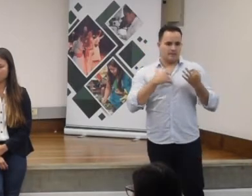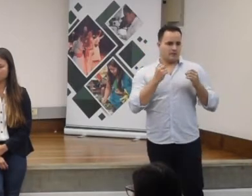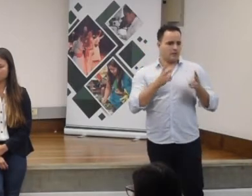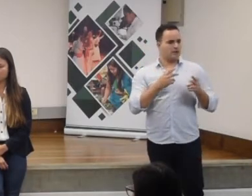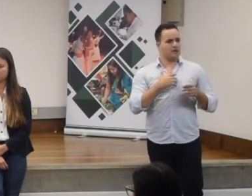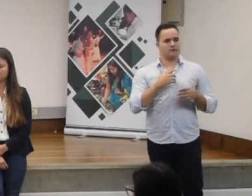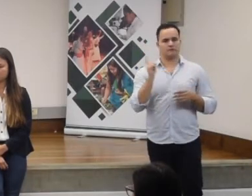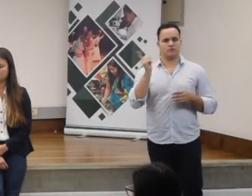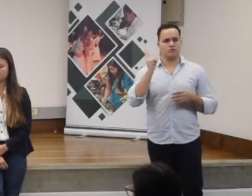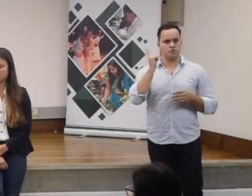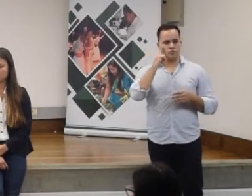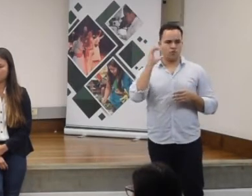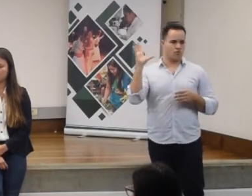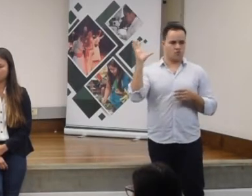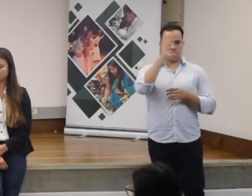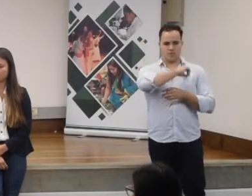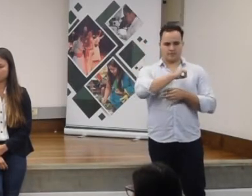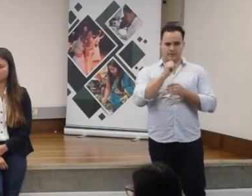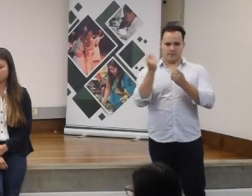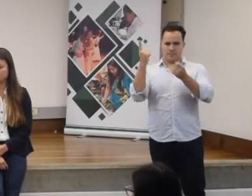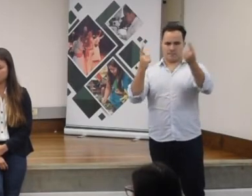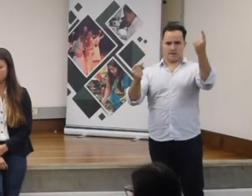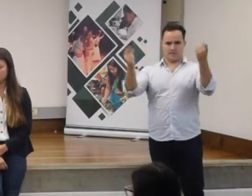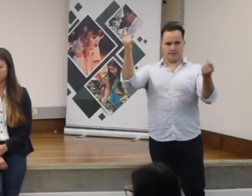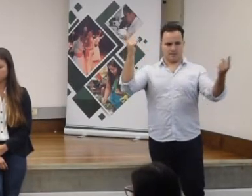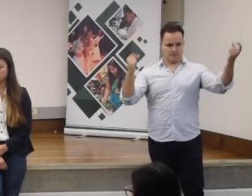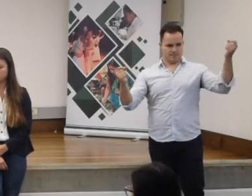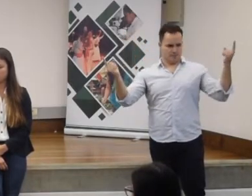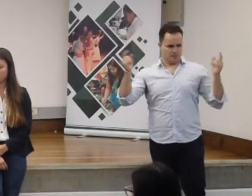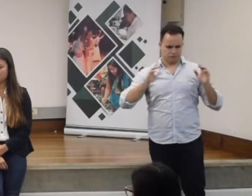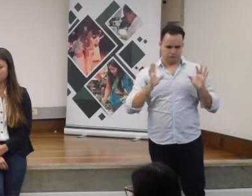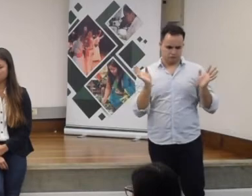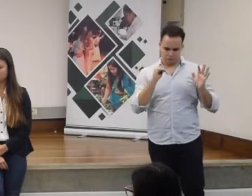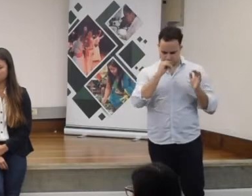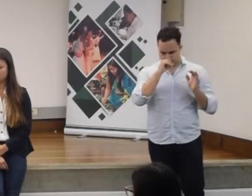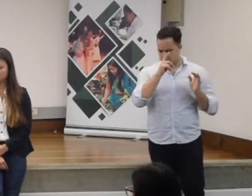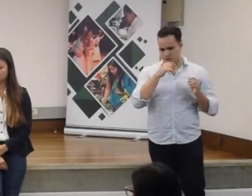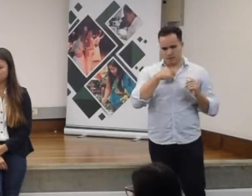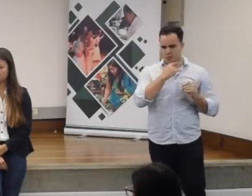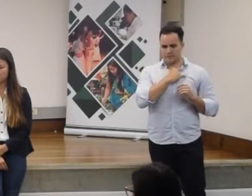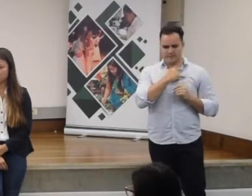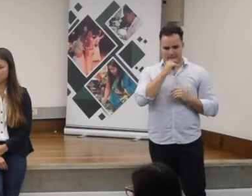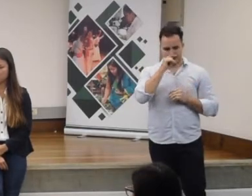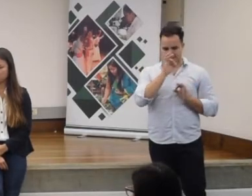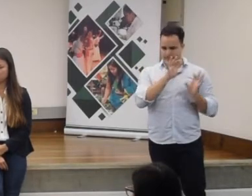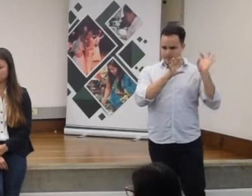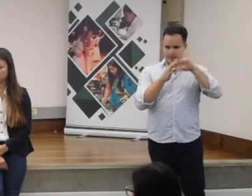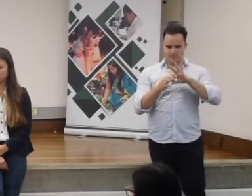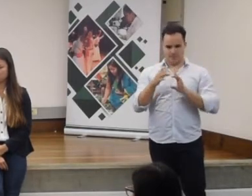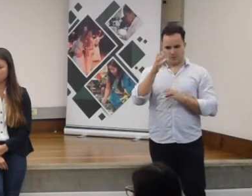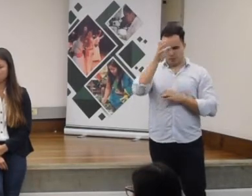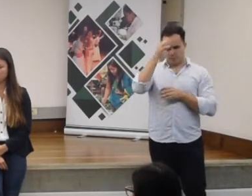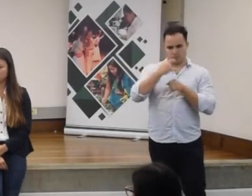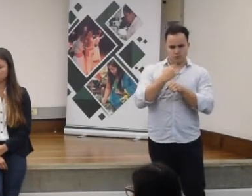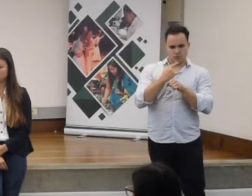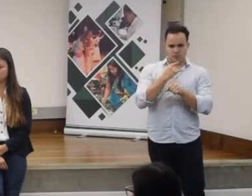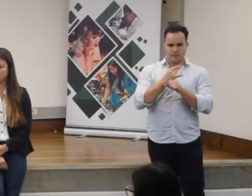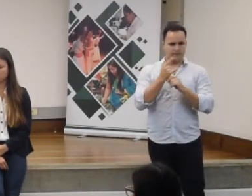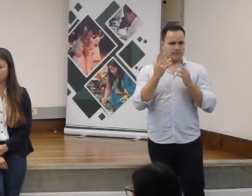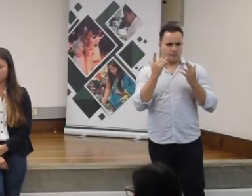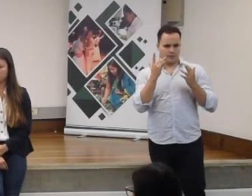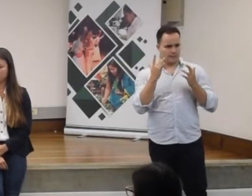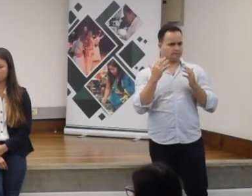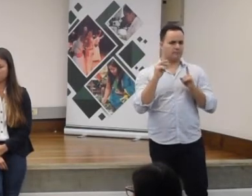dar cuenta de sus comprensiones, de dónde surgen, de los giros en el uso de los términos, ¿sí? Porque